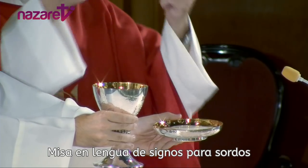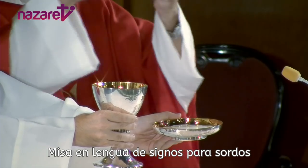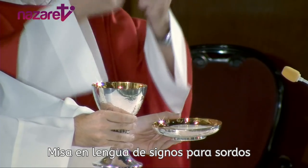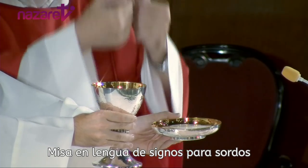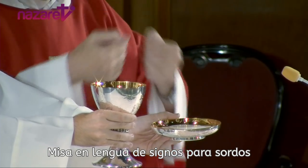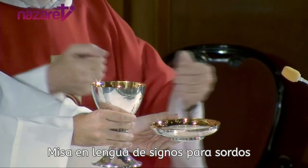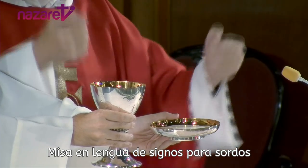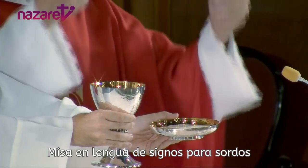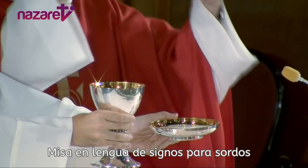siglos.